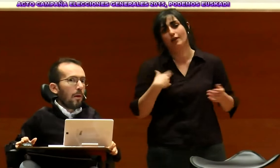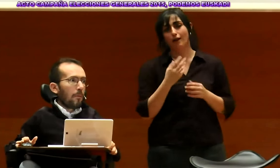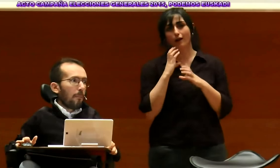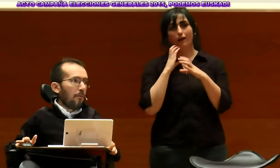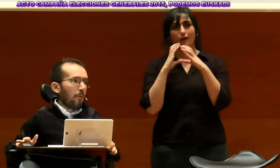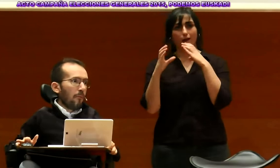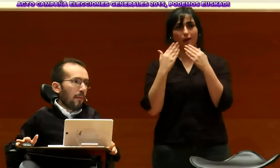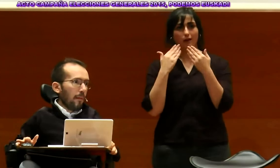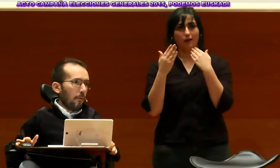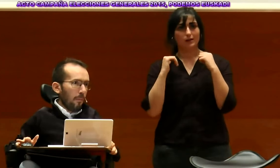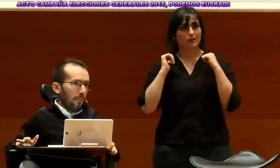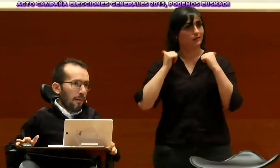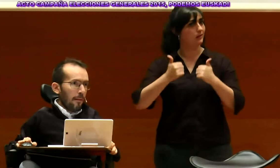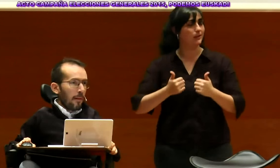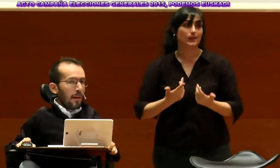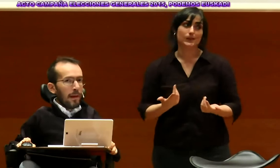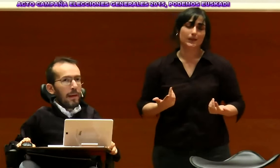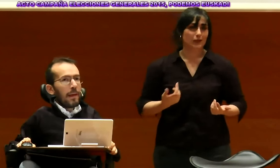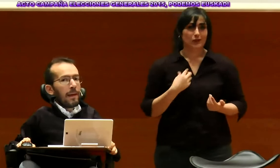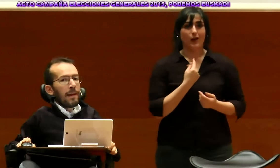no era una persona fácil de convencer.